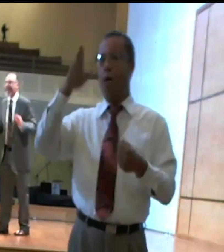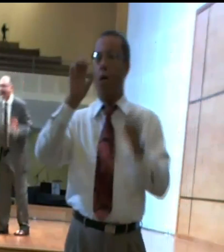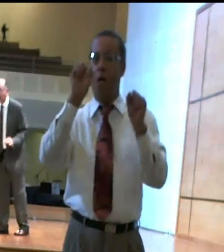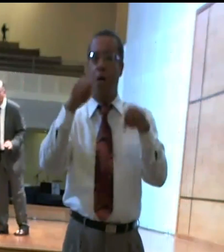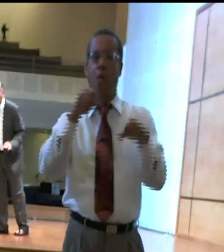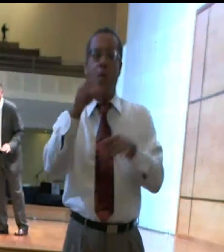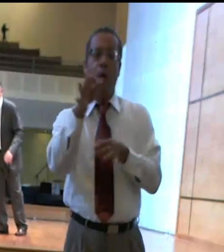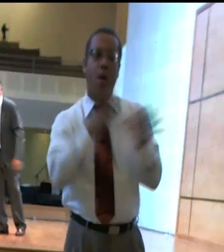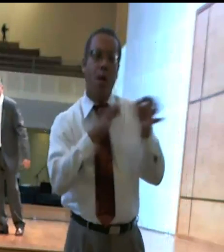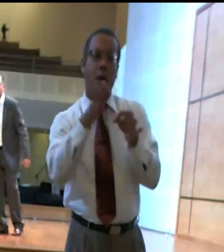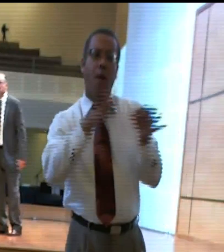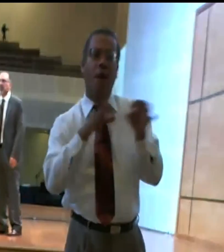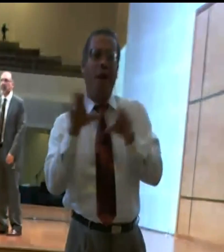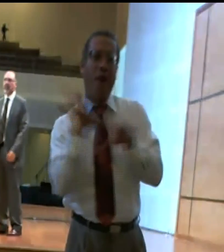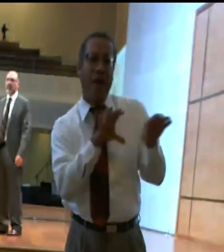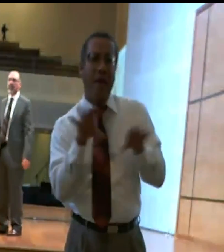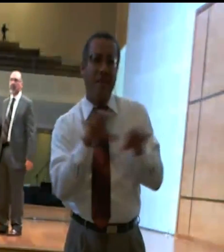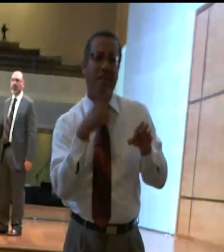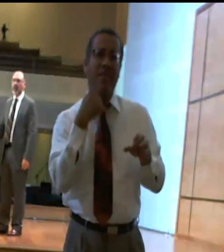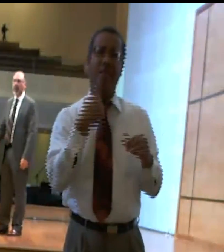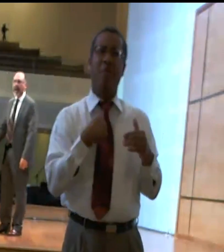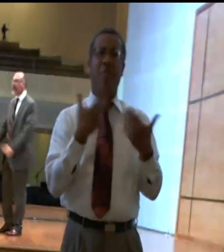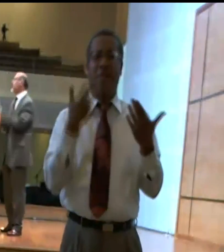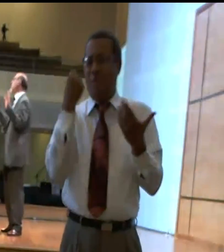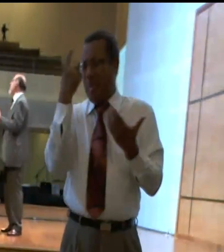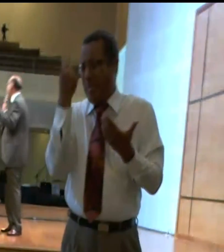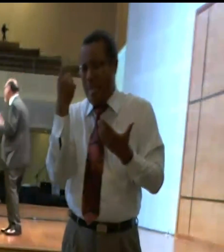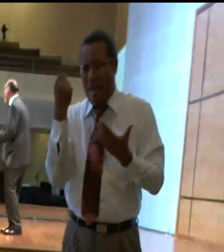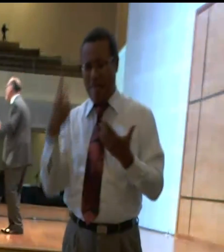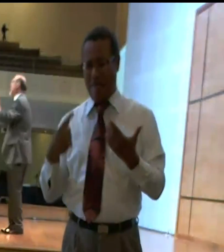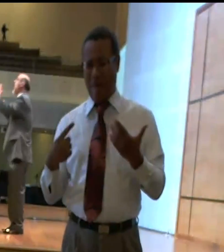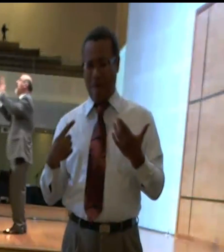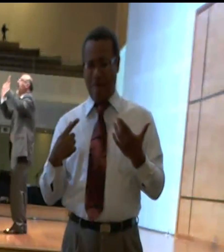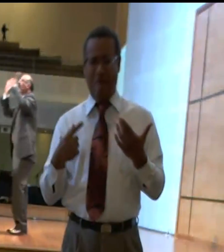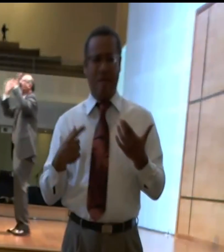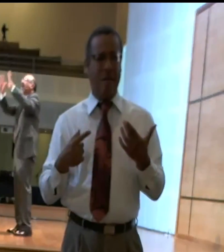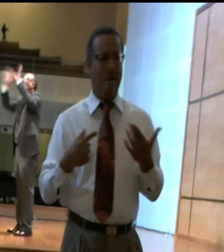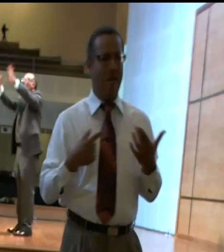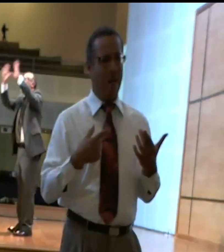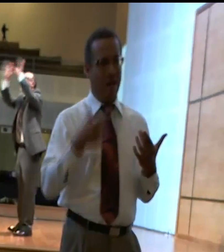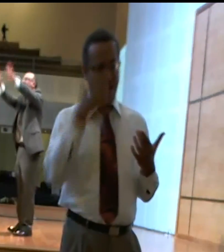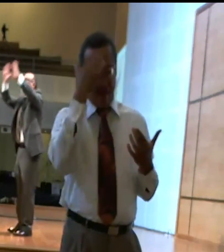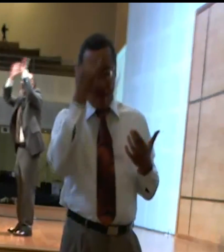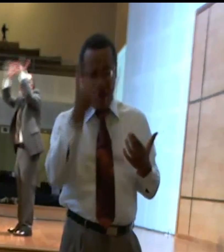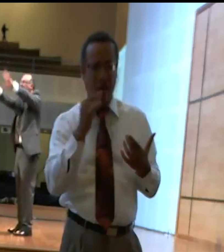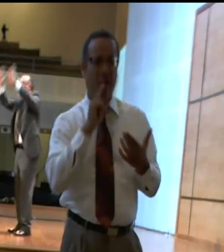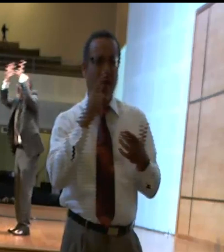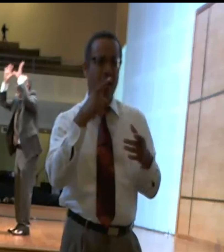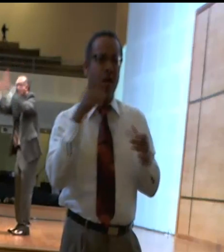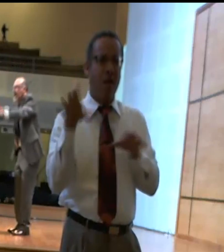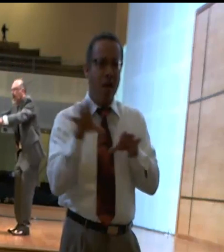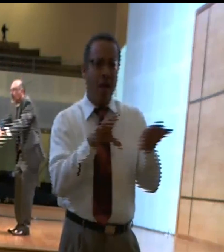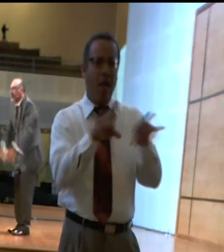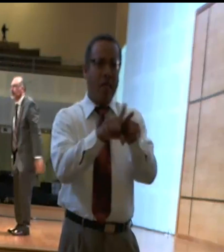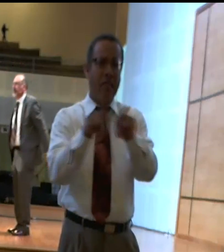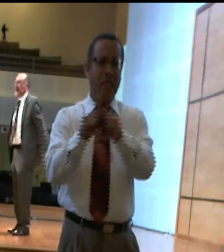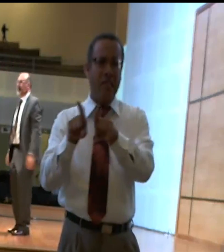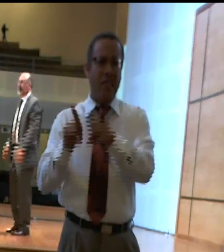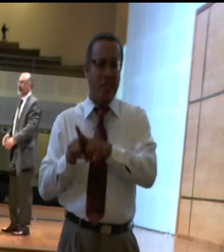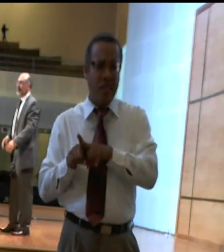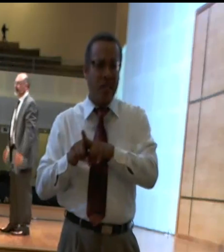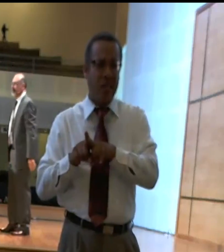puedes explicarme lo que estás haciendo? Es todo lo que te pido. ¿Por qué tú me estás tratando así?